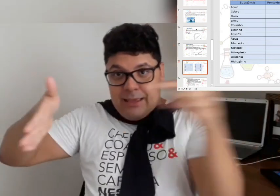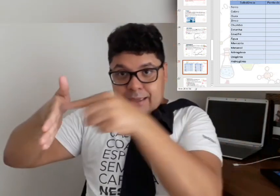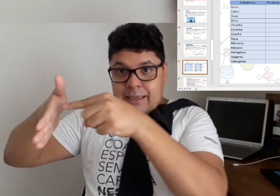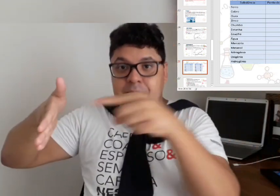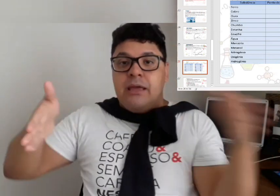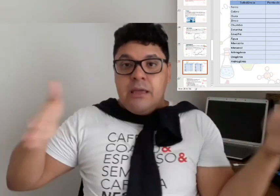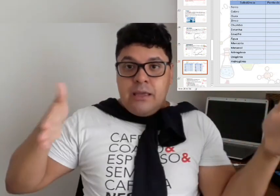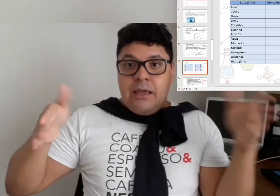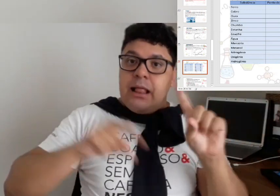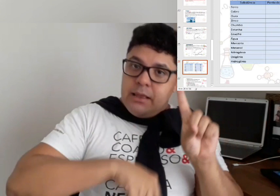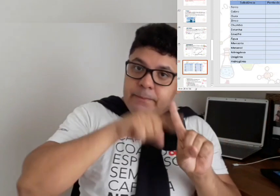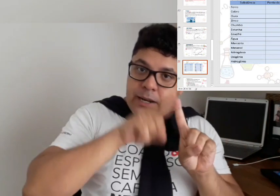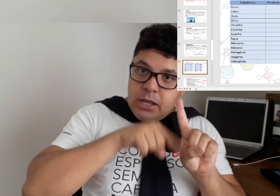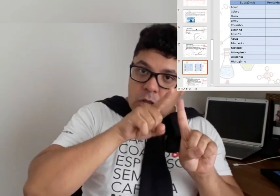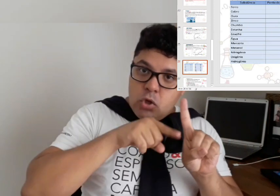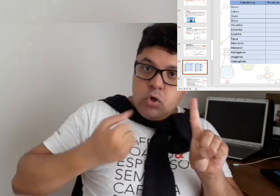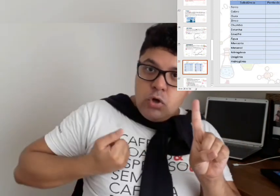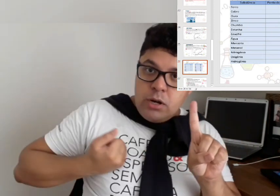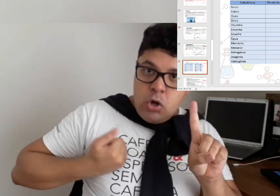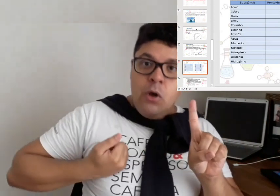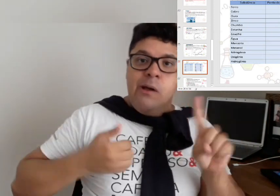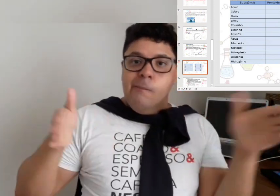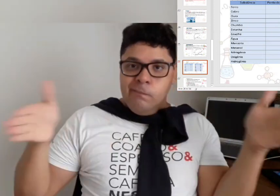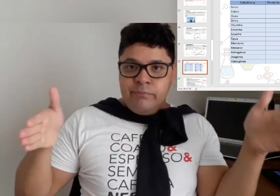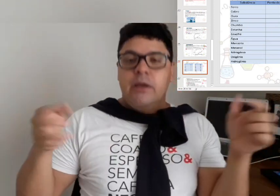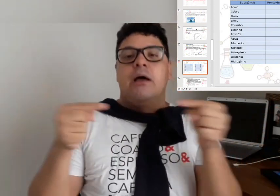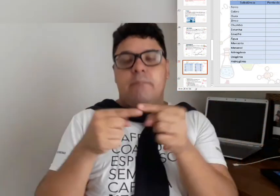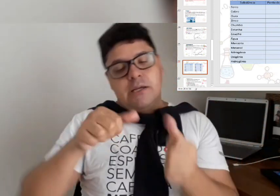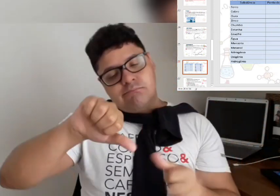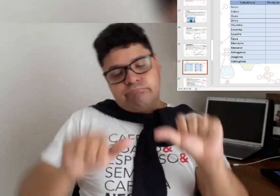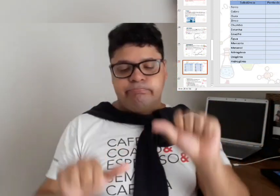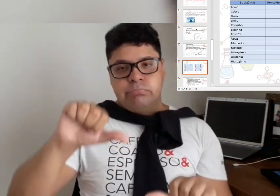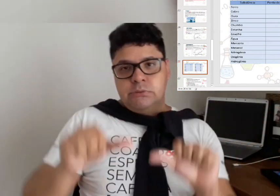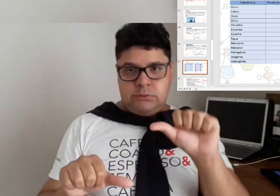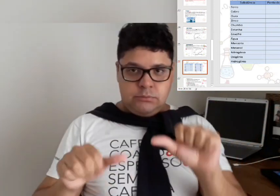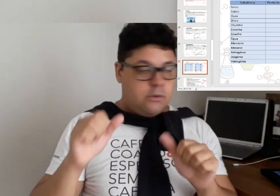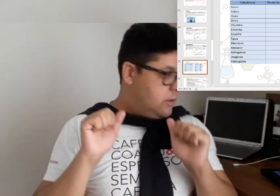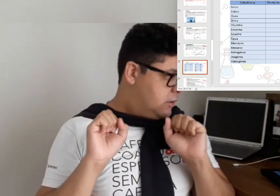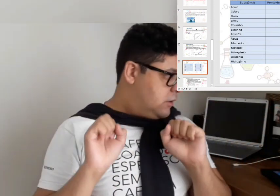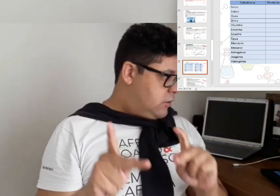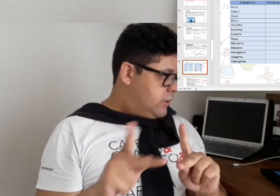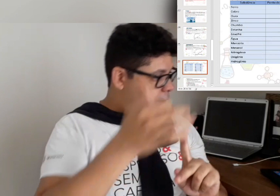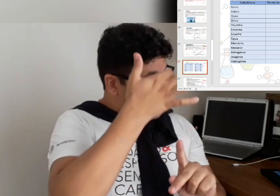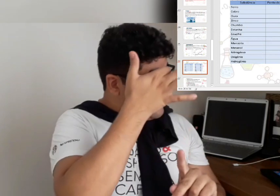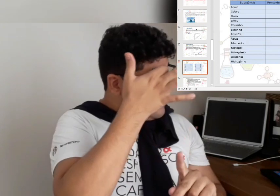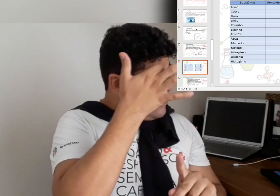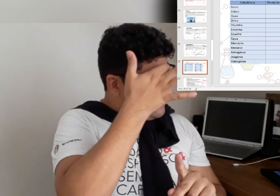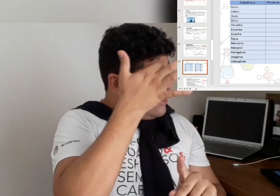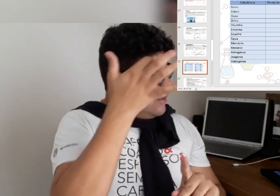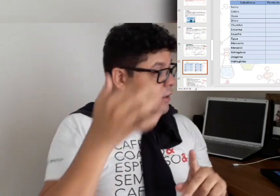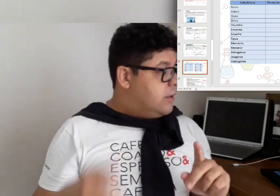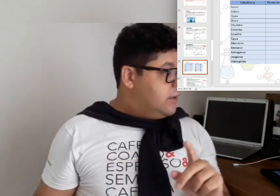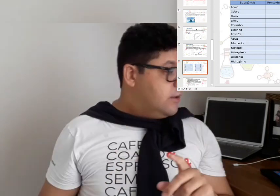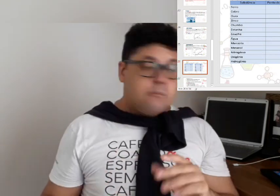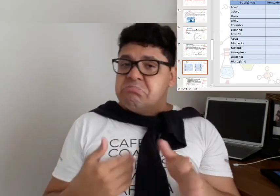tá? Todas as temperaturas que estão entre 1535 graus e 2800 graus,